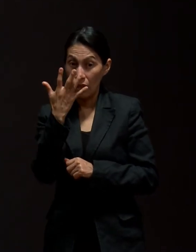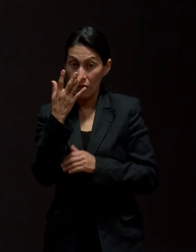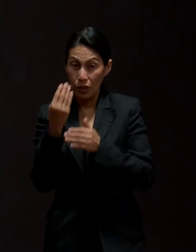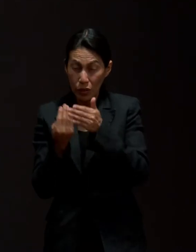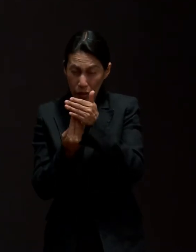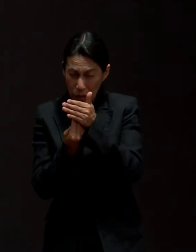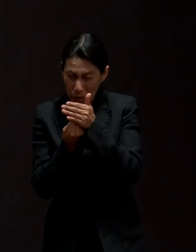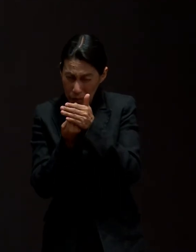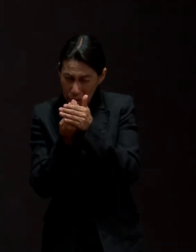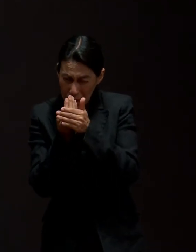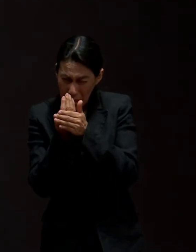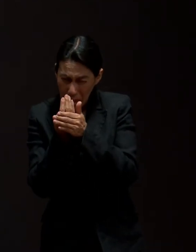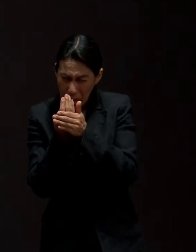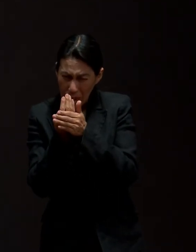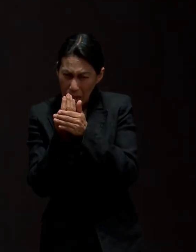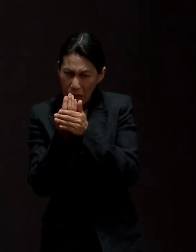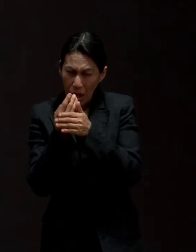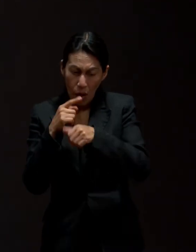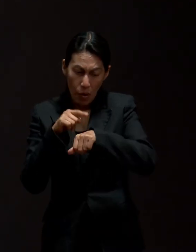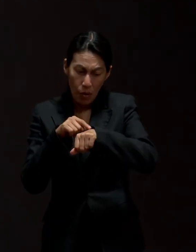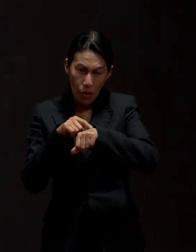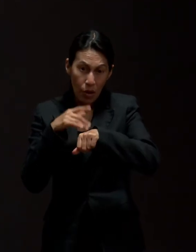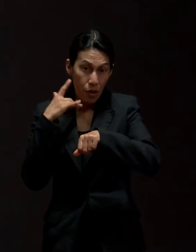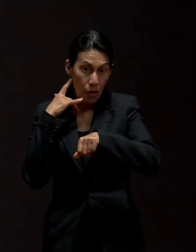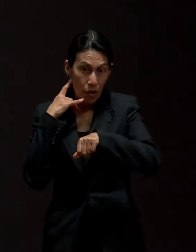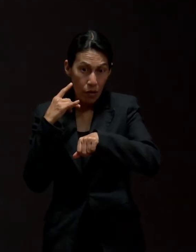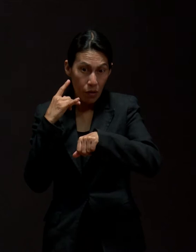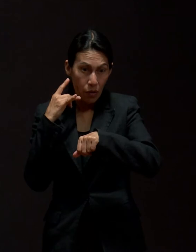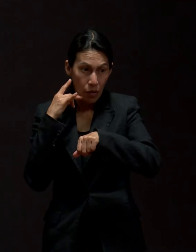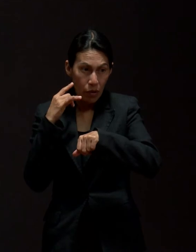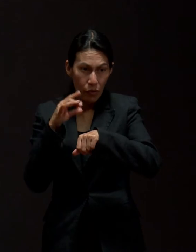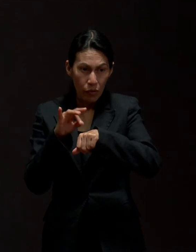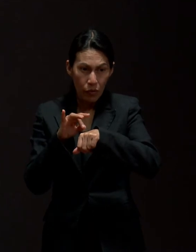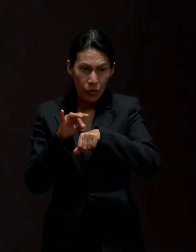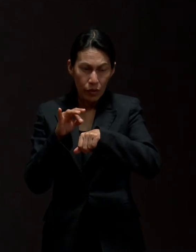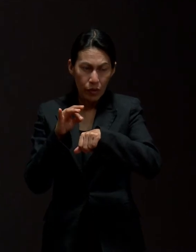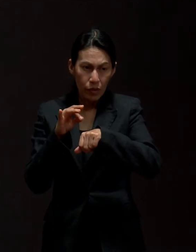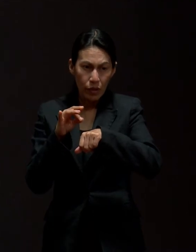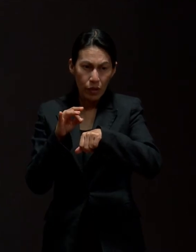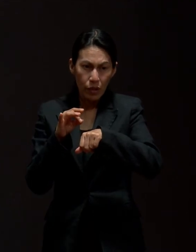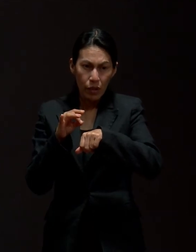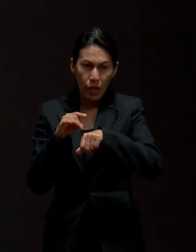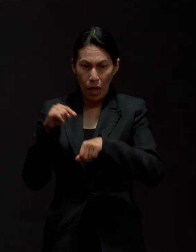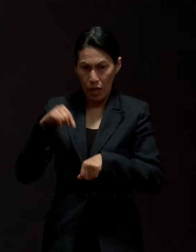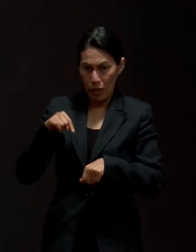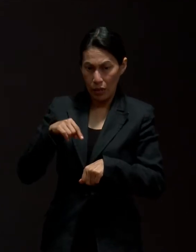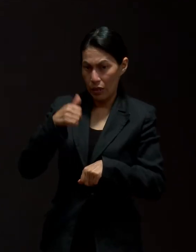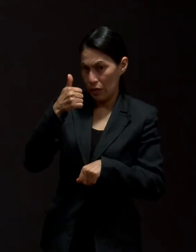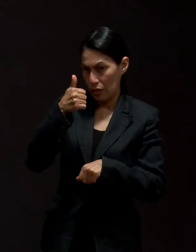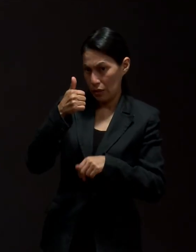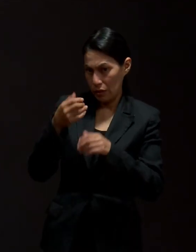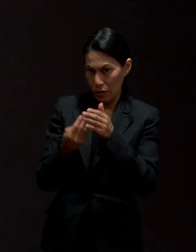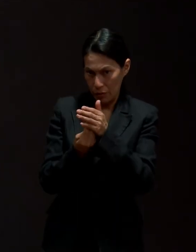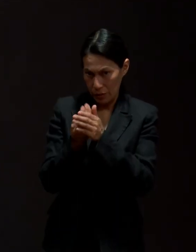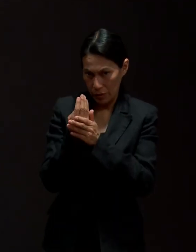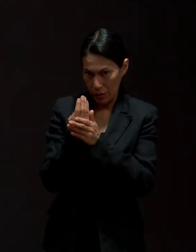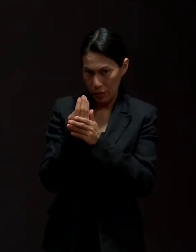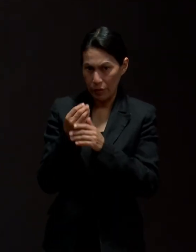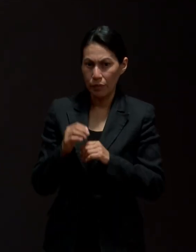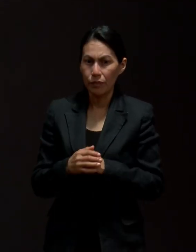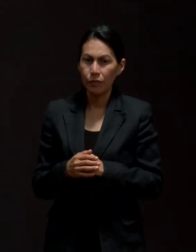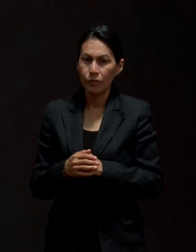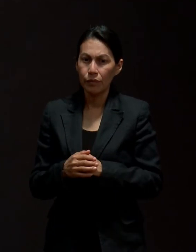exactamente. De lunes a viernes a las cinco de la mañana, hora de California. Seis de la mañana, hora